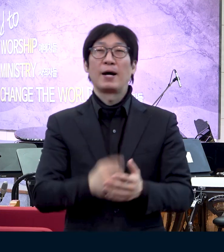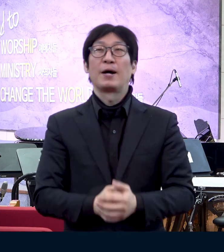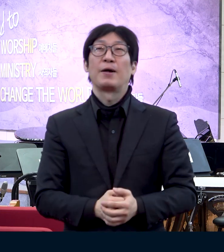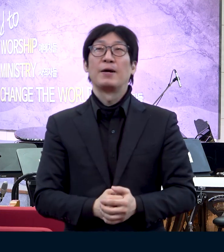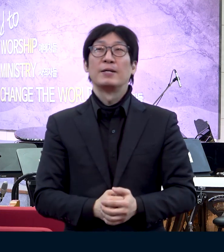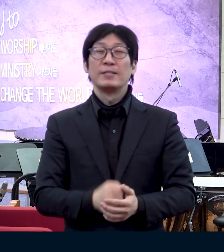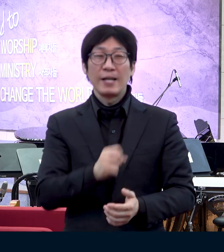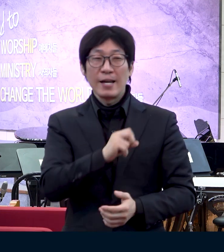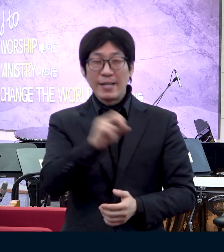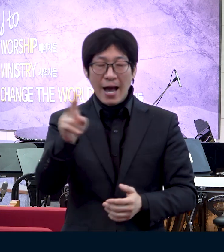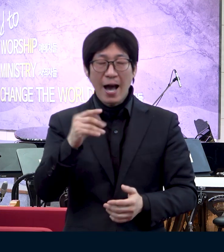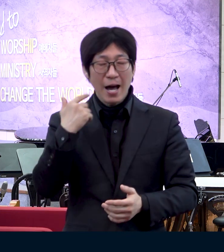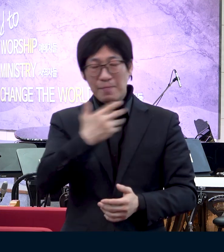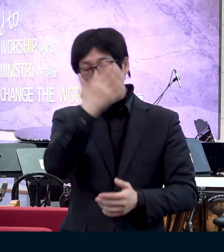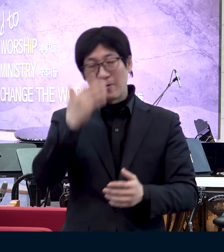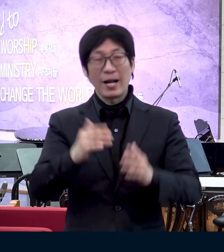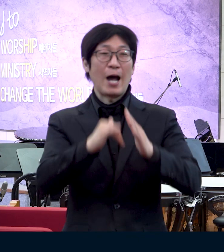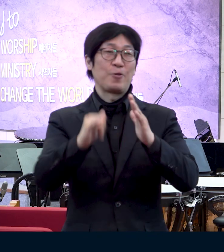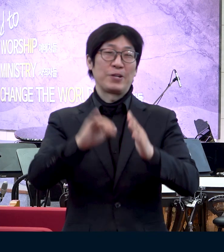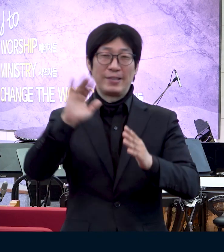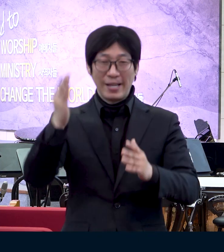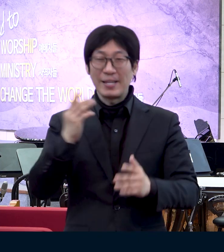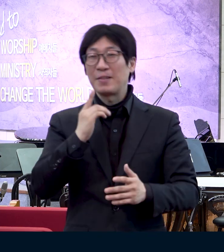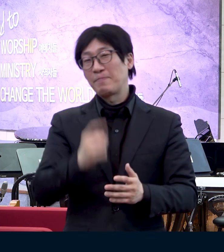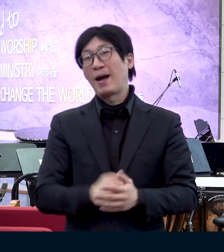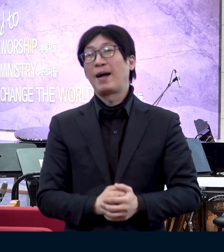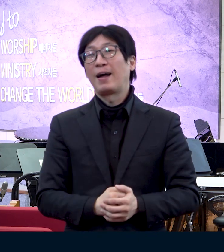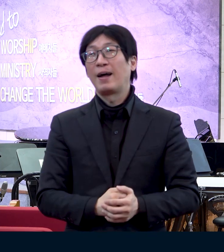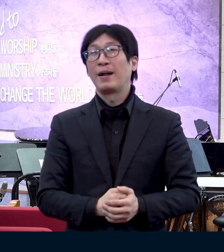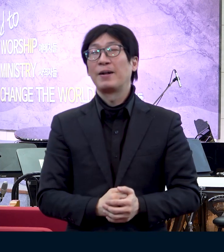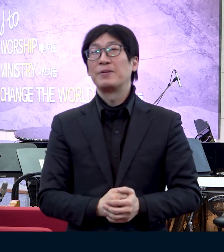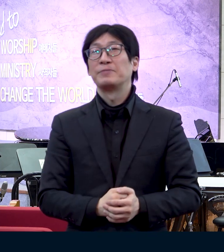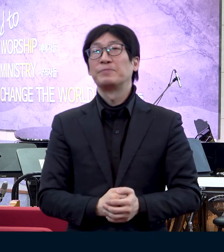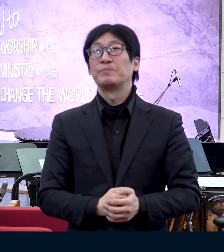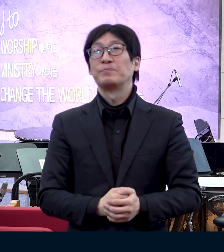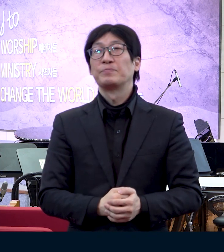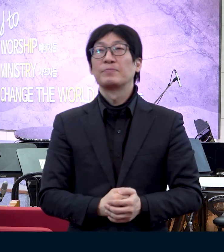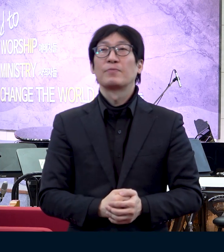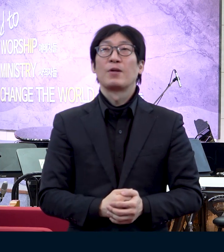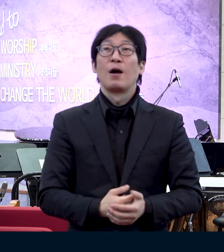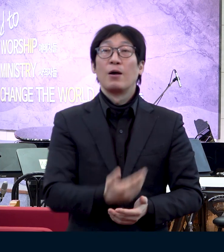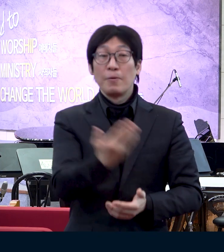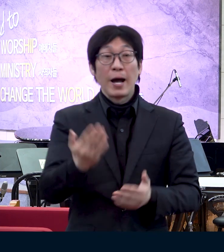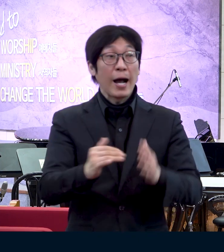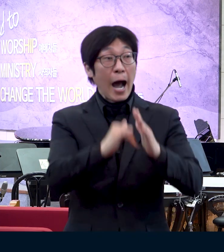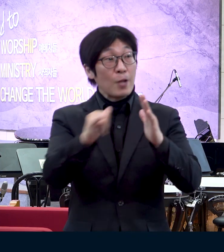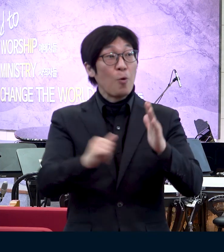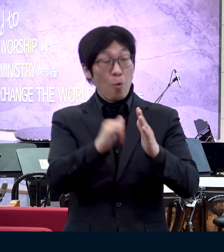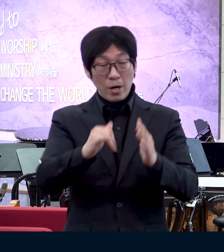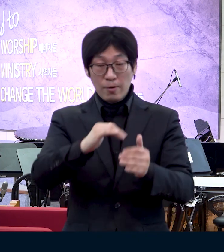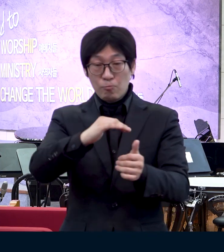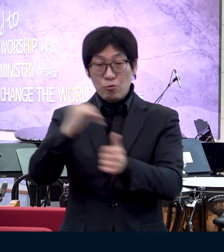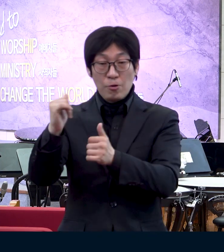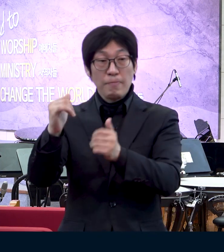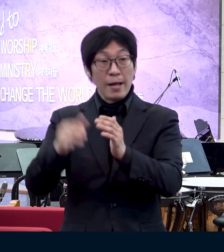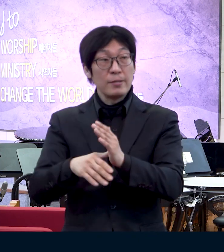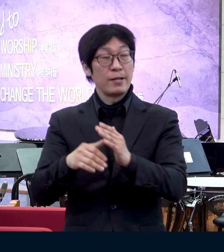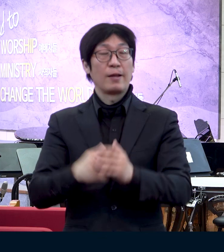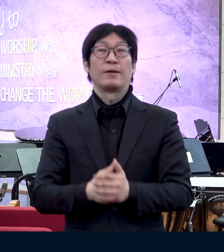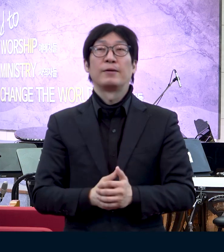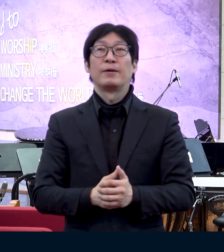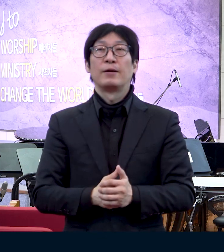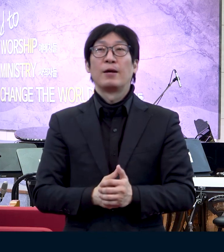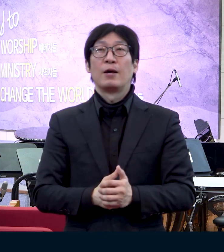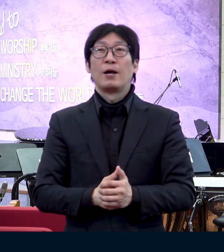거예요. 그래야 아름다운 가족으로 설 수가 있다, 그 말이에요. 여러분, 우리가 가족이라는 이 부르심을